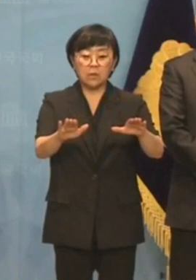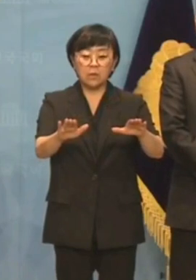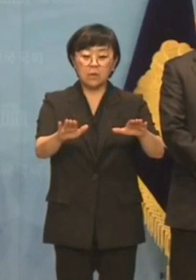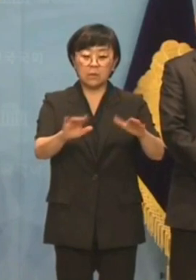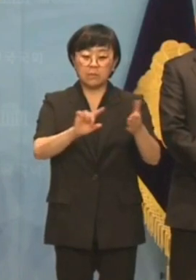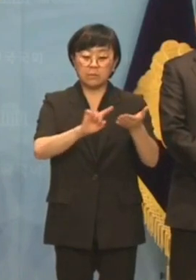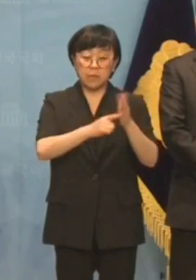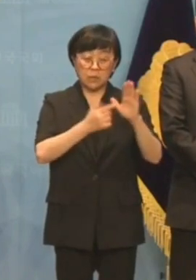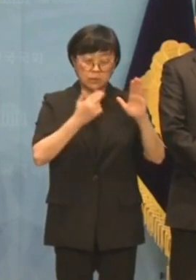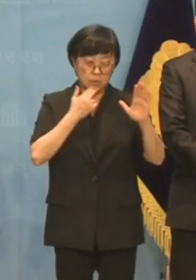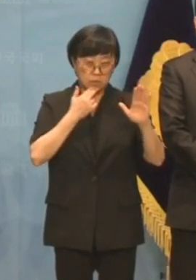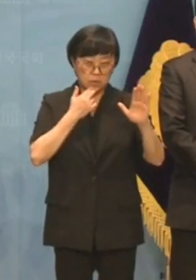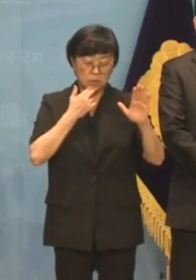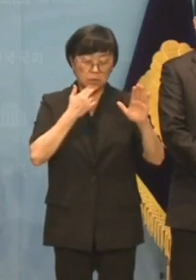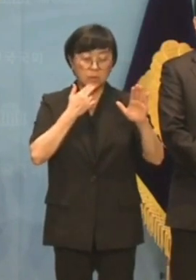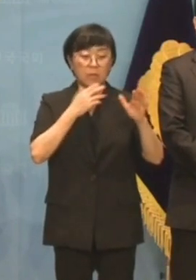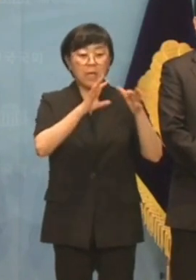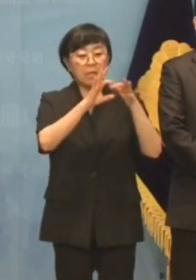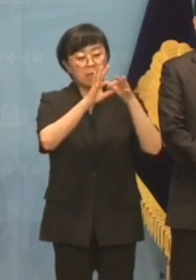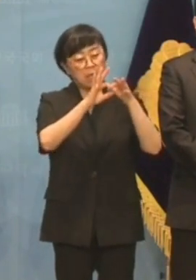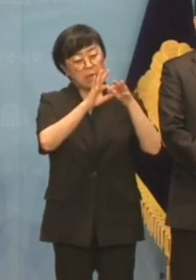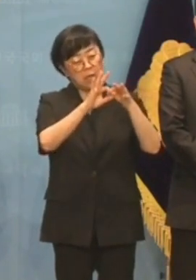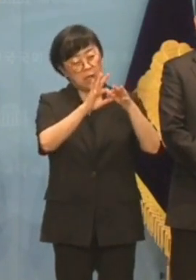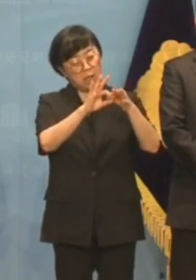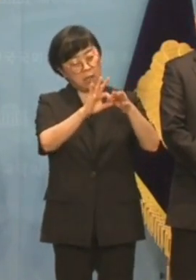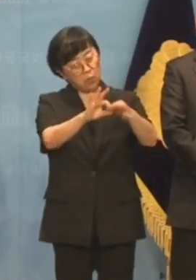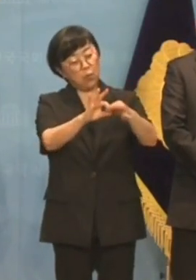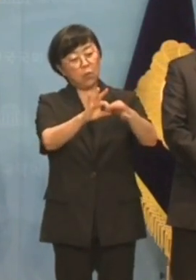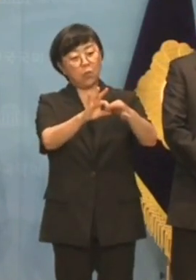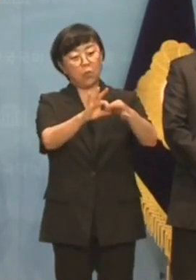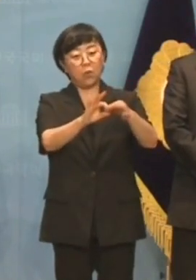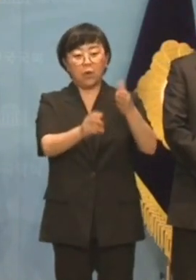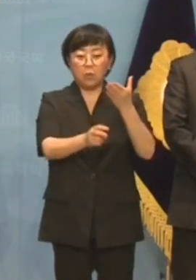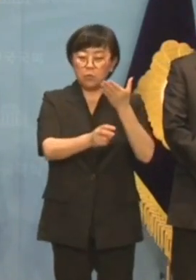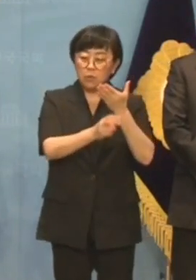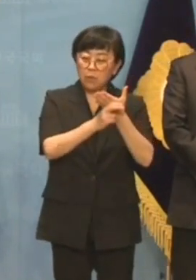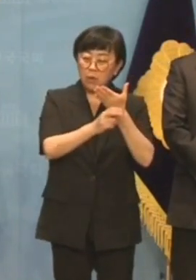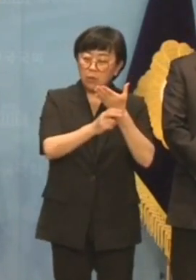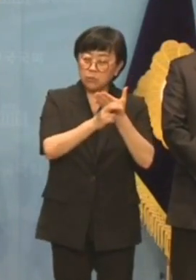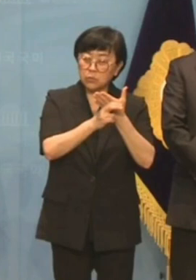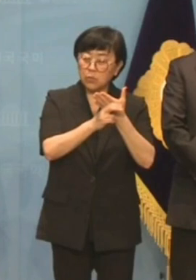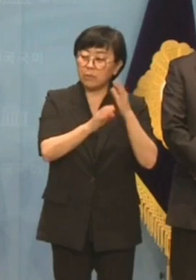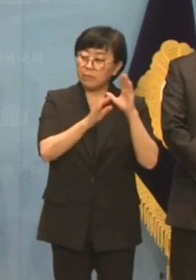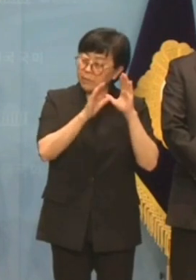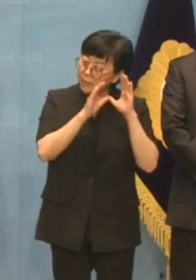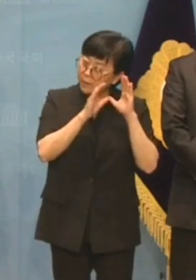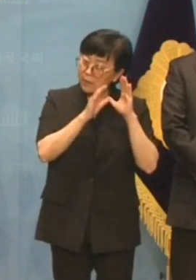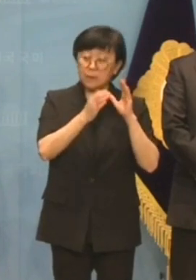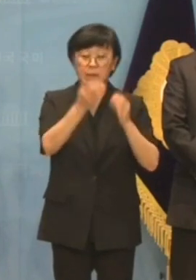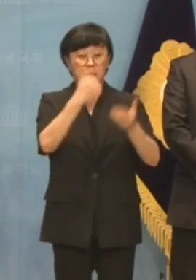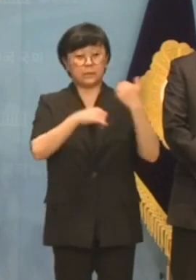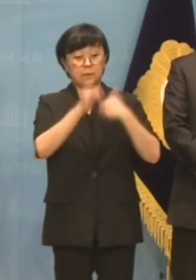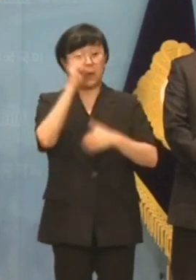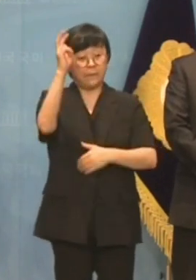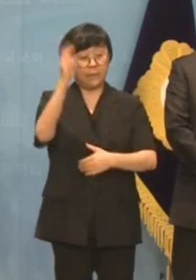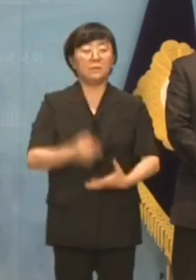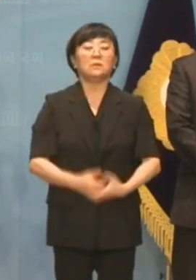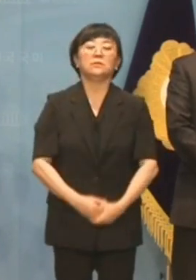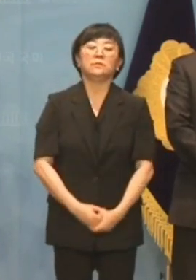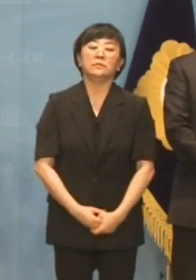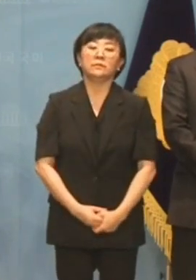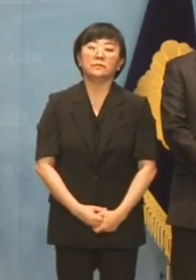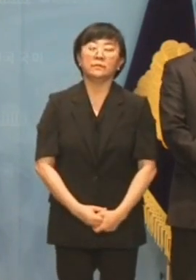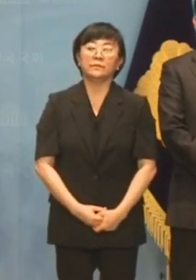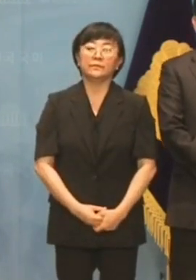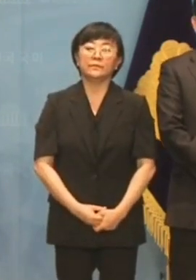이렇게 밝혀지지 않았더라면 앞으로도 지속적이고 상시적으로 이루어졌을 텐데